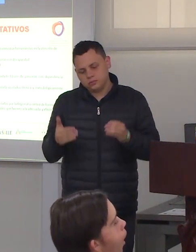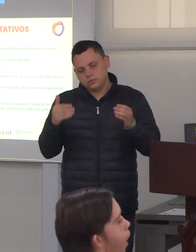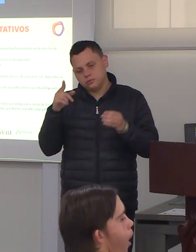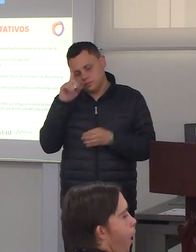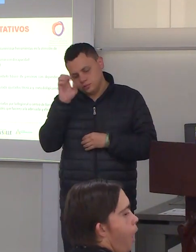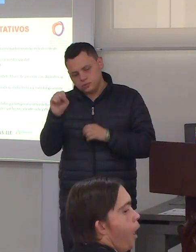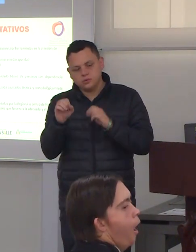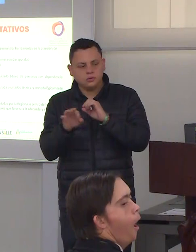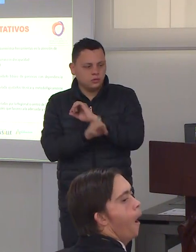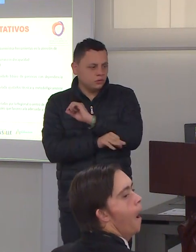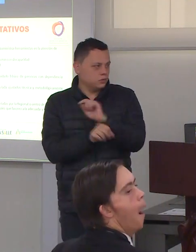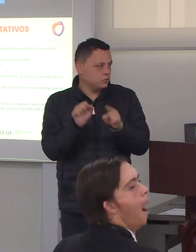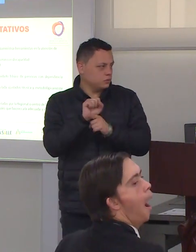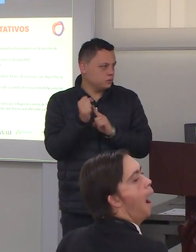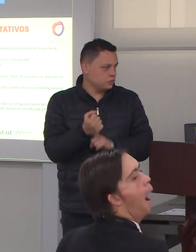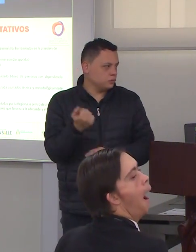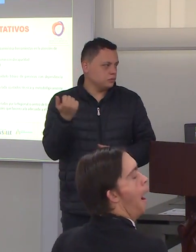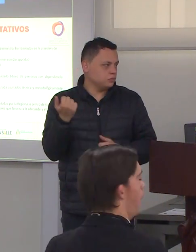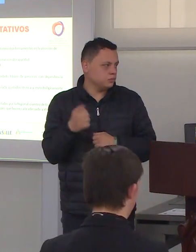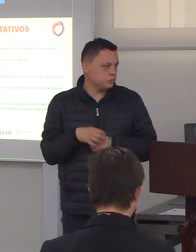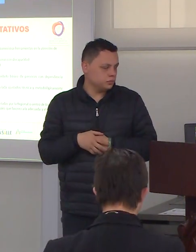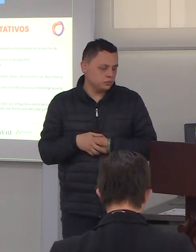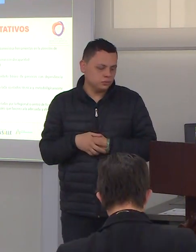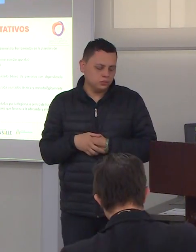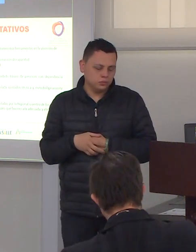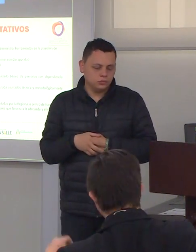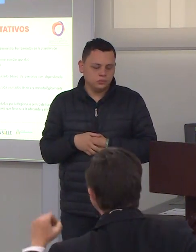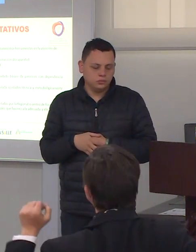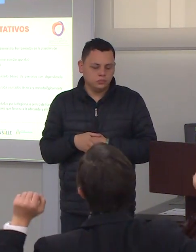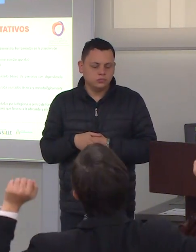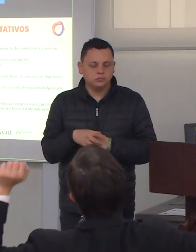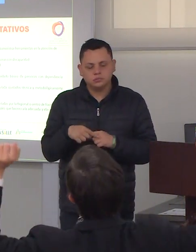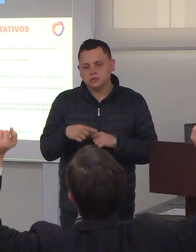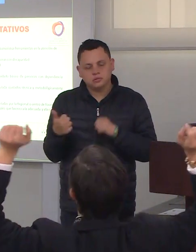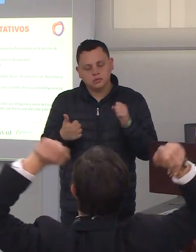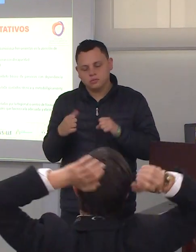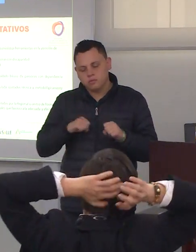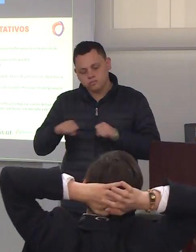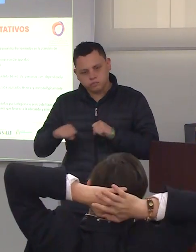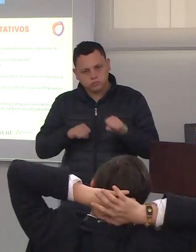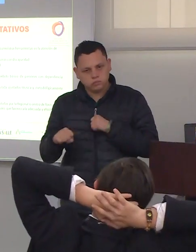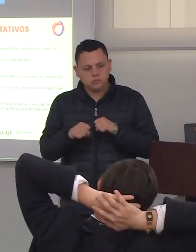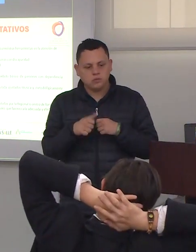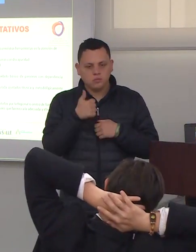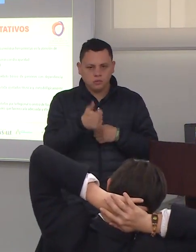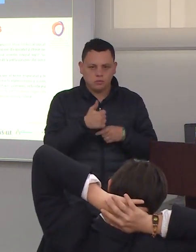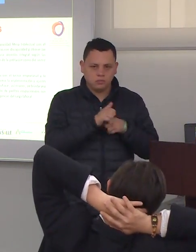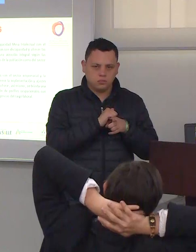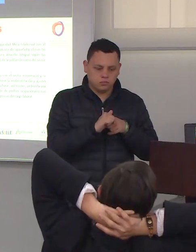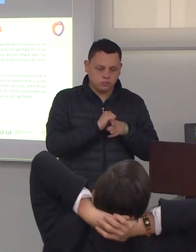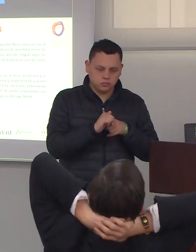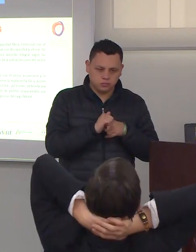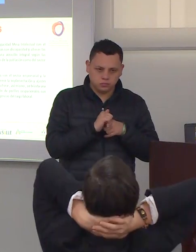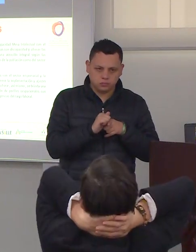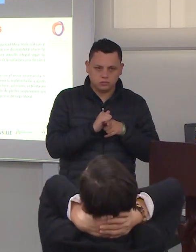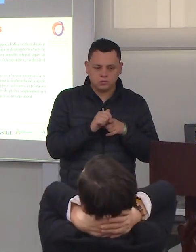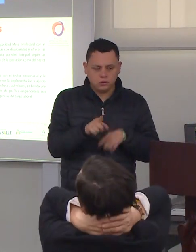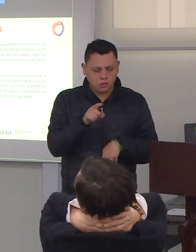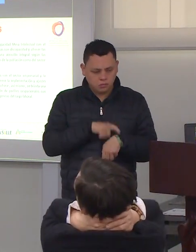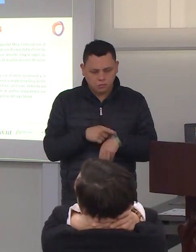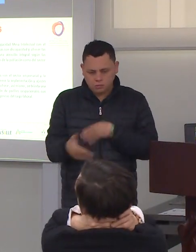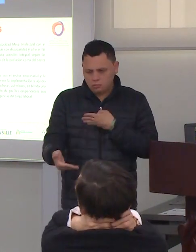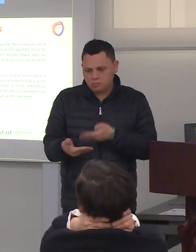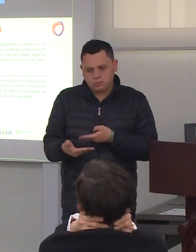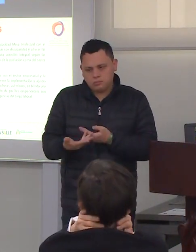psicosocial y hemos hecho acciones diferenciales pues con buenas prácticas. Realmente el tiempo es muy corto,